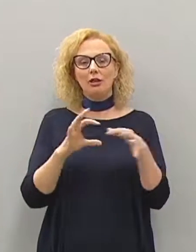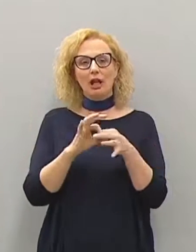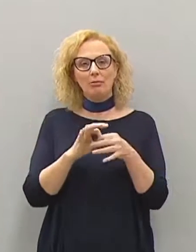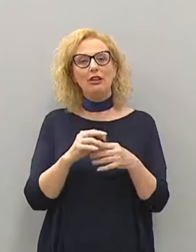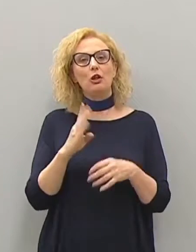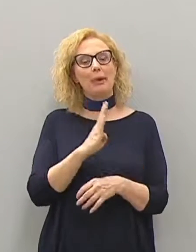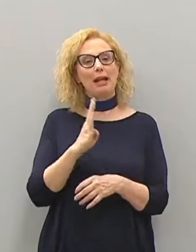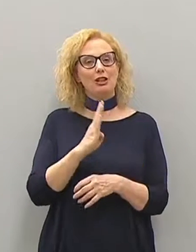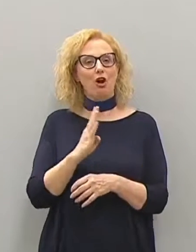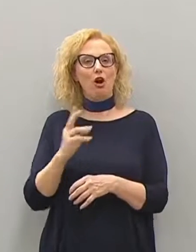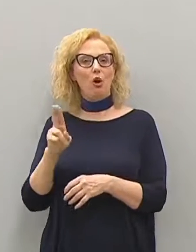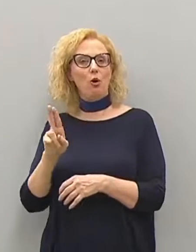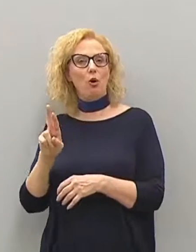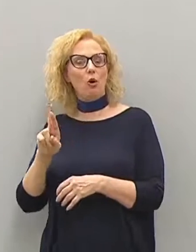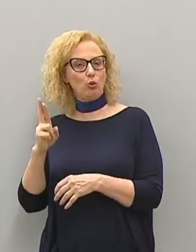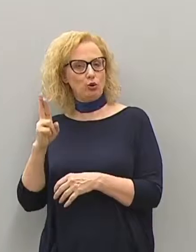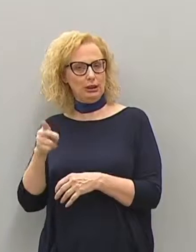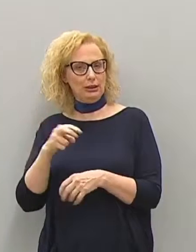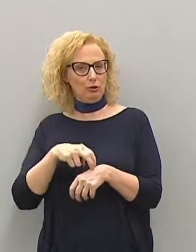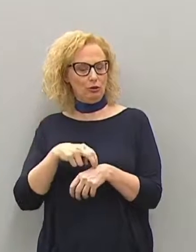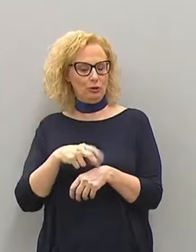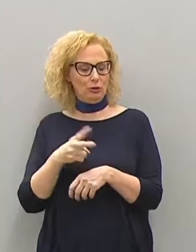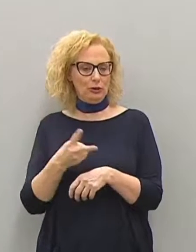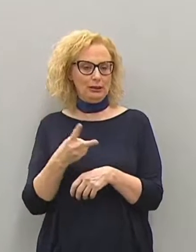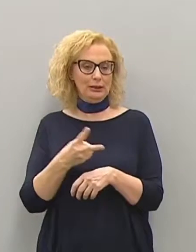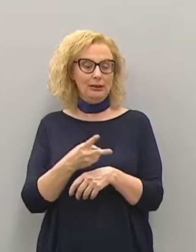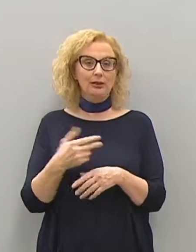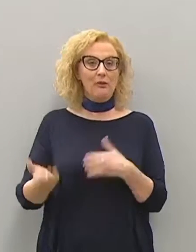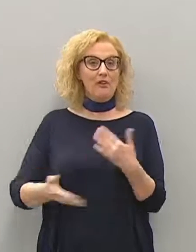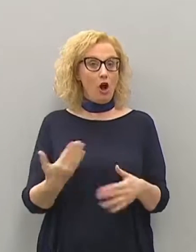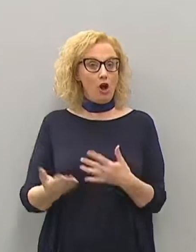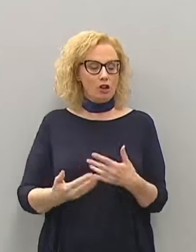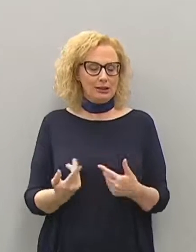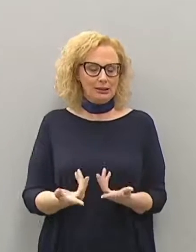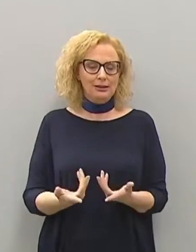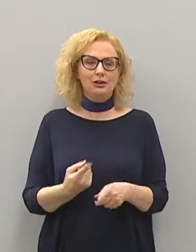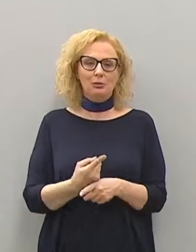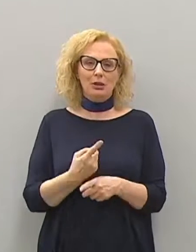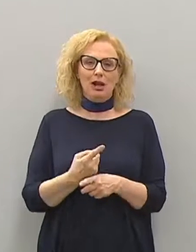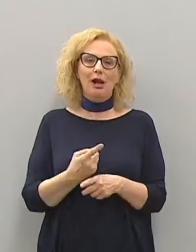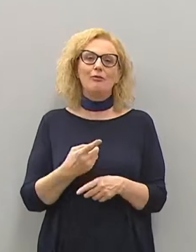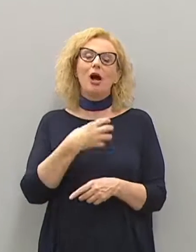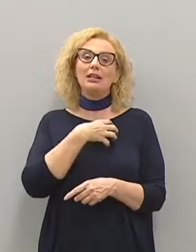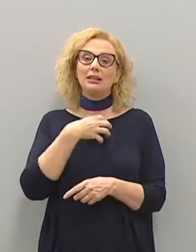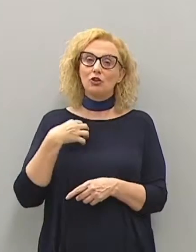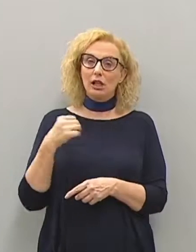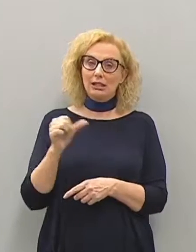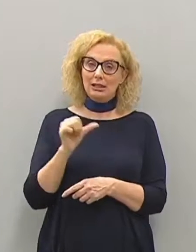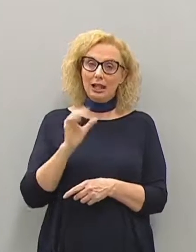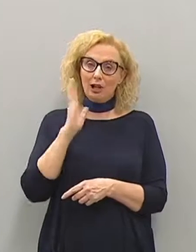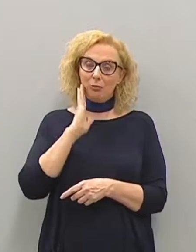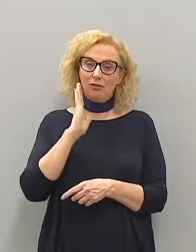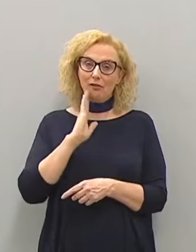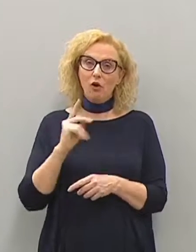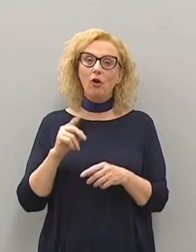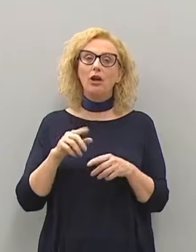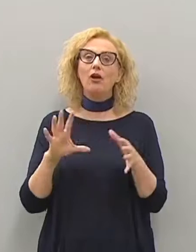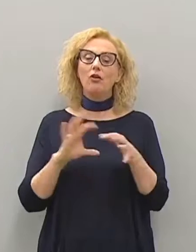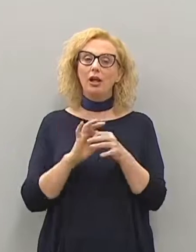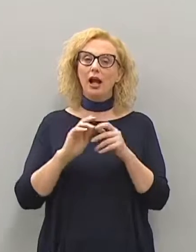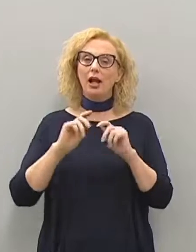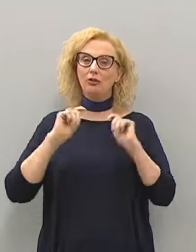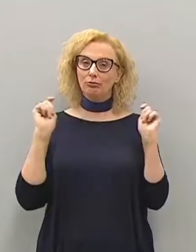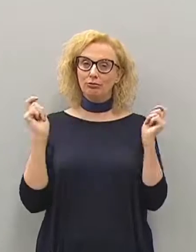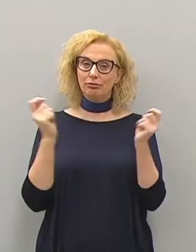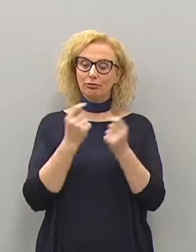veloci anche per non impattare sull'orario dei telegiornali e quindi passo la parola subito l'assessore segnana per il quadro odierno in